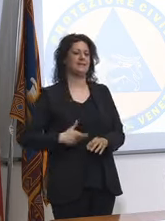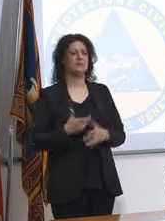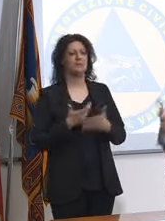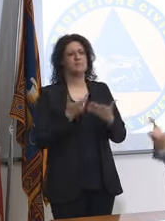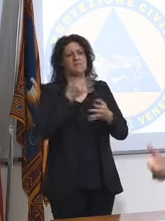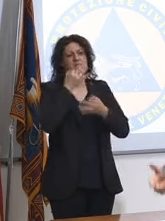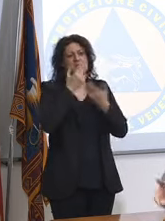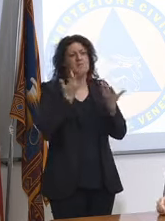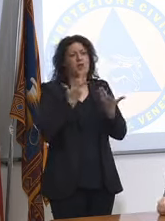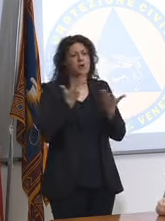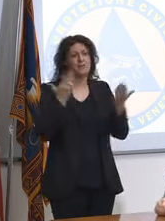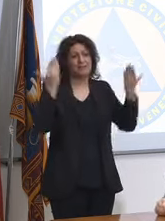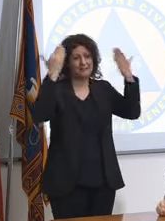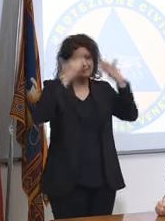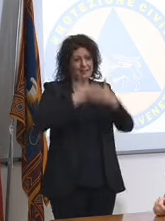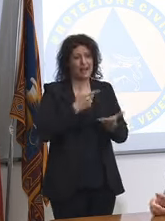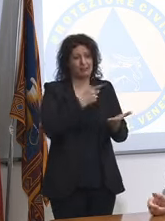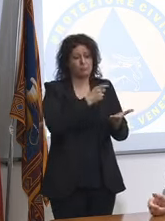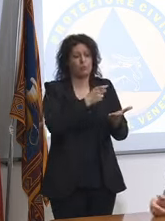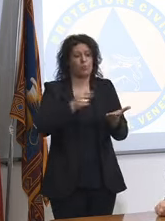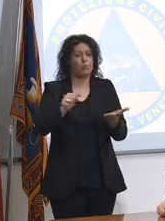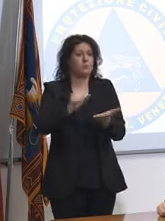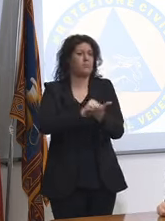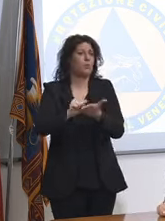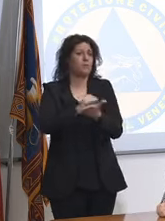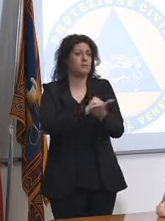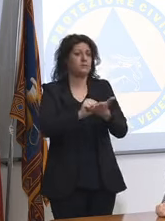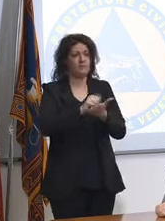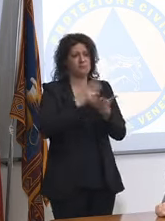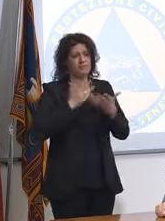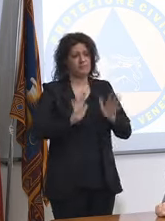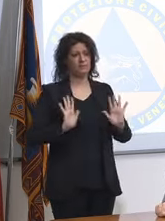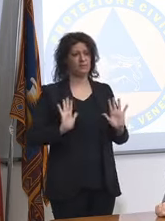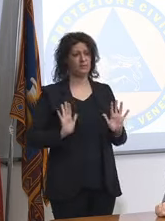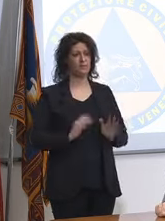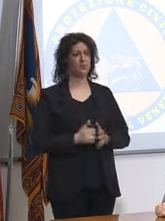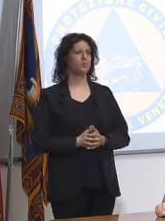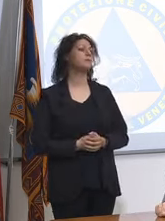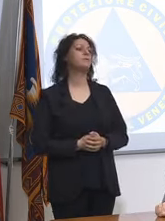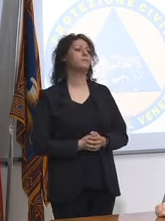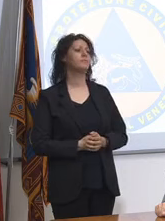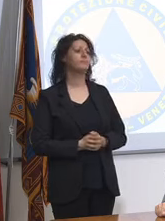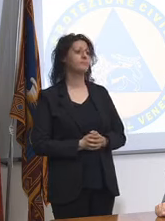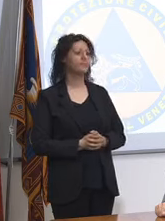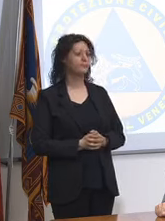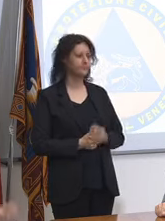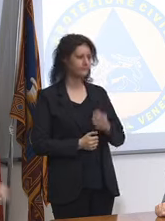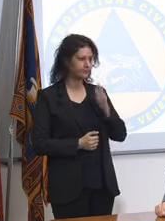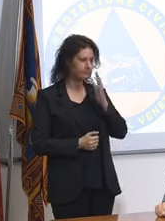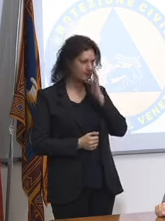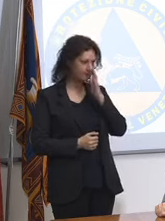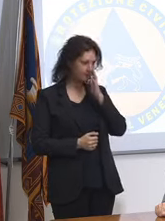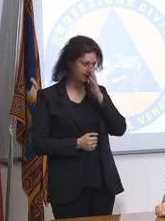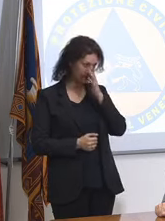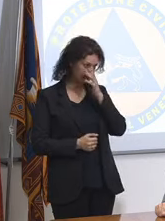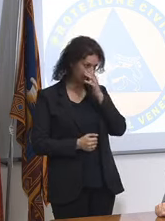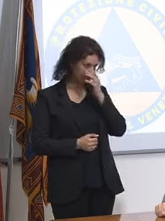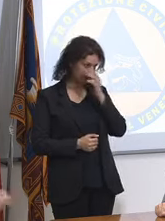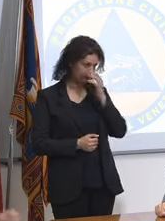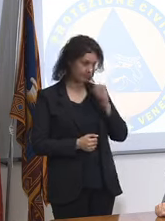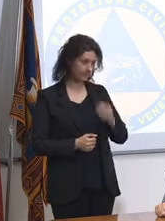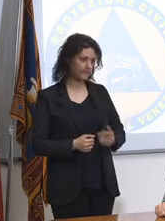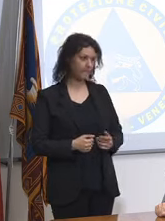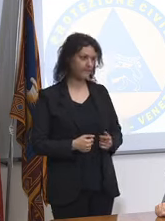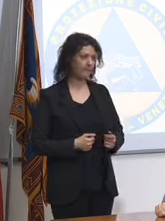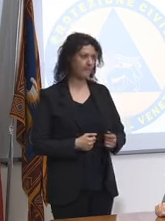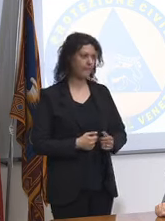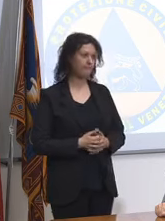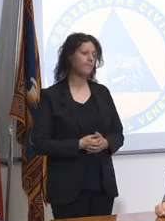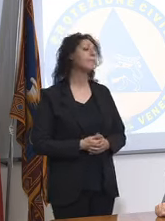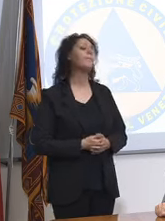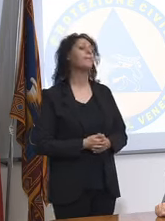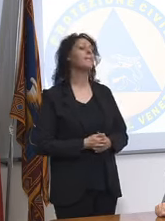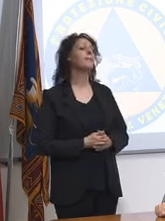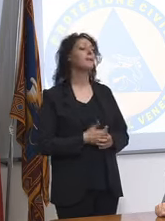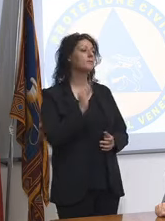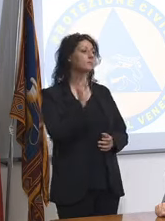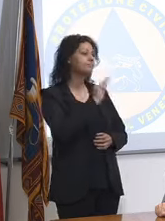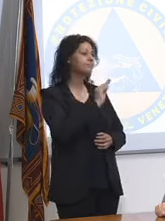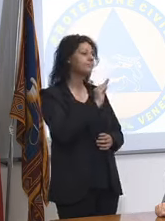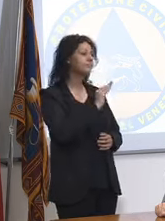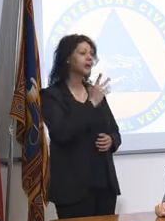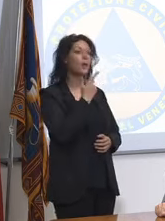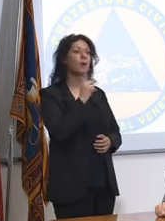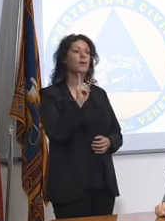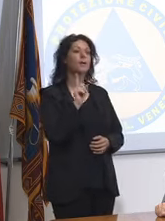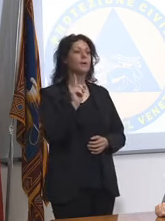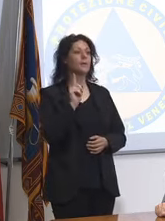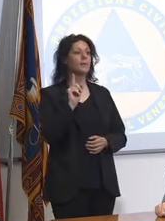sera e dare una spruzzata. Cioè. Due cose velocissime. Salmaso, chiudiamo. Si parte il 1 giugno con l'apertura